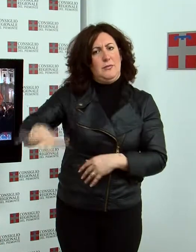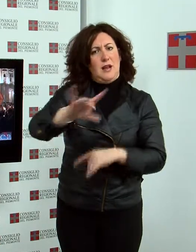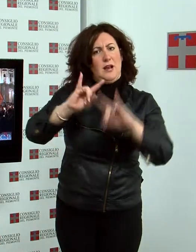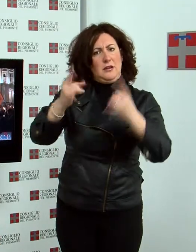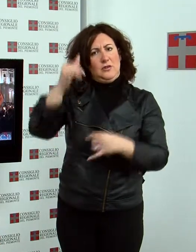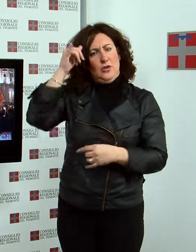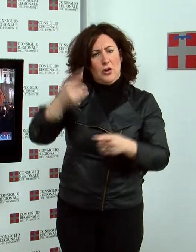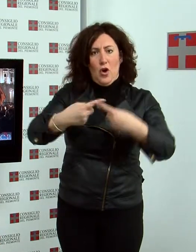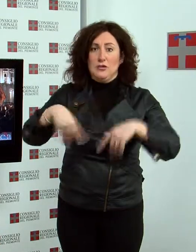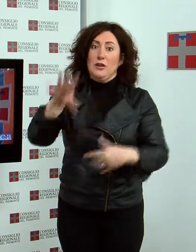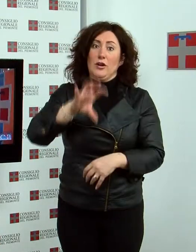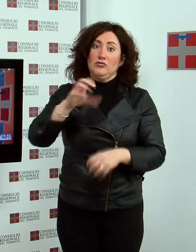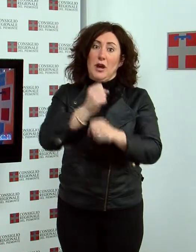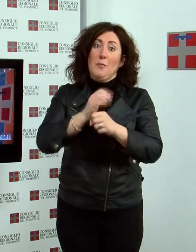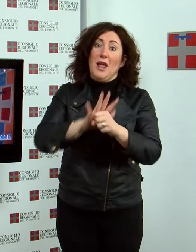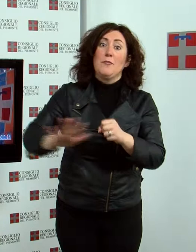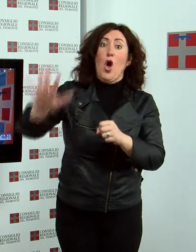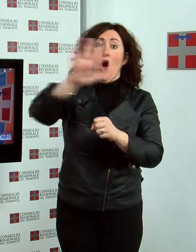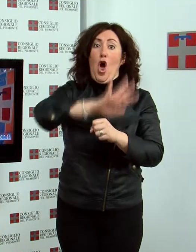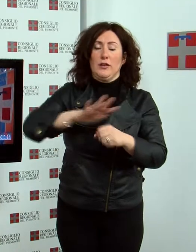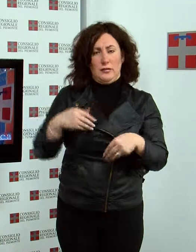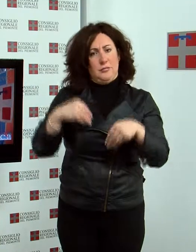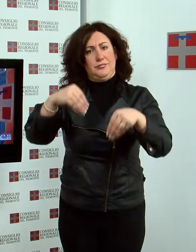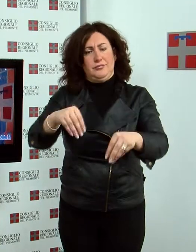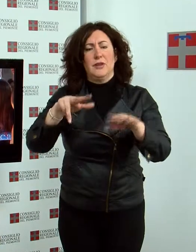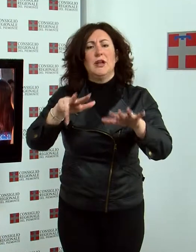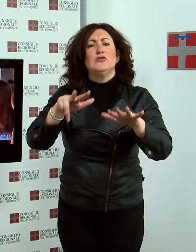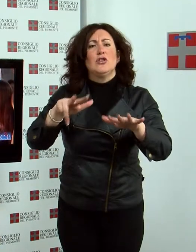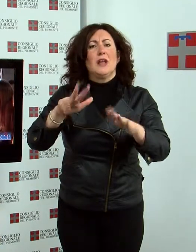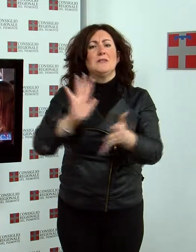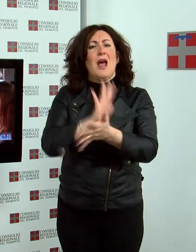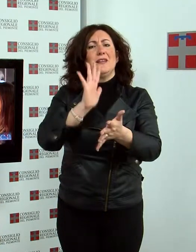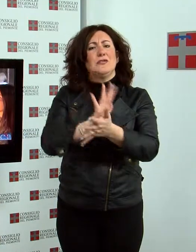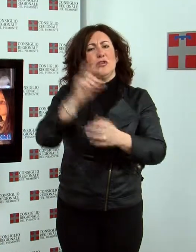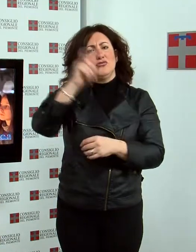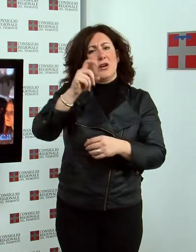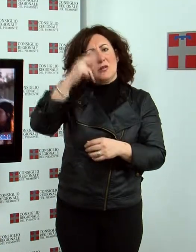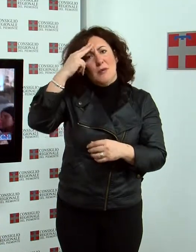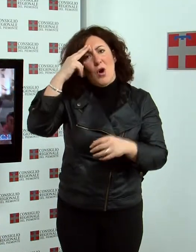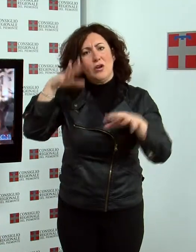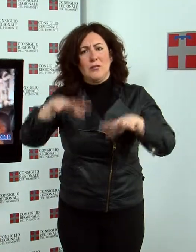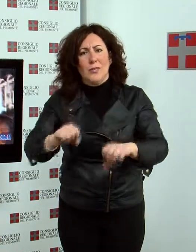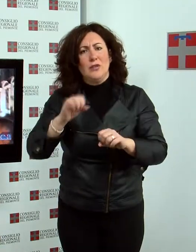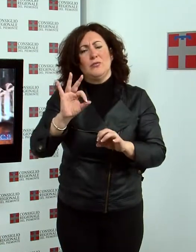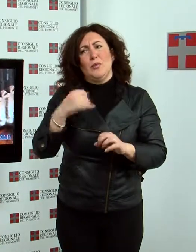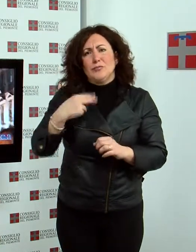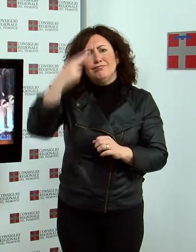Piemonte è stato presente inoltre alla 18ª edizione della Giornata della Memoria dell'Impegno in ricordo delle vittime delle mafie,